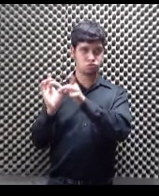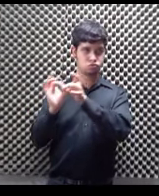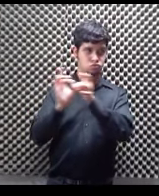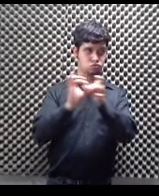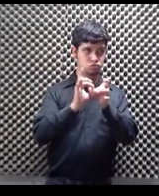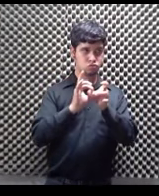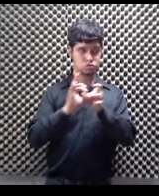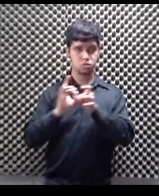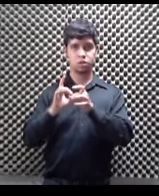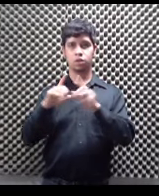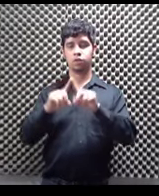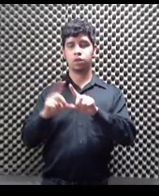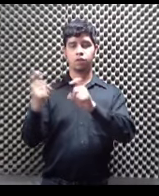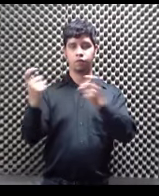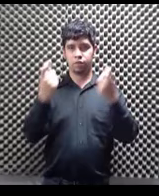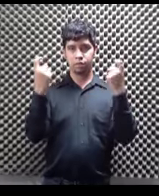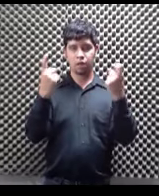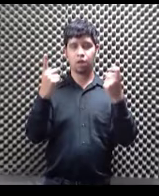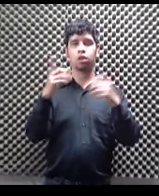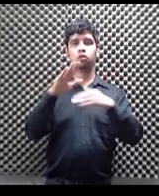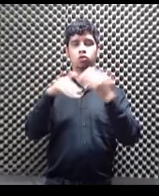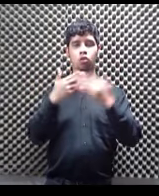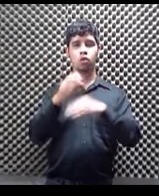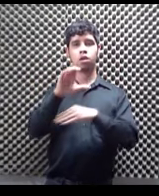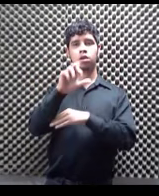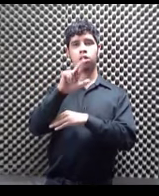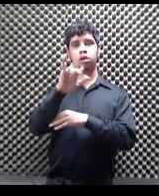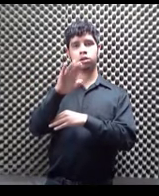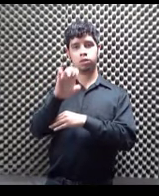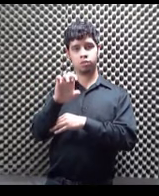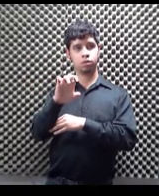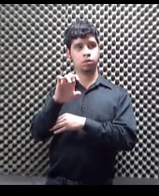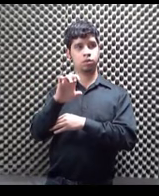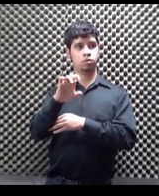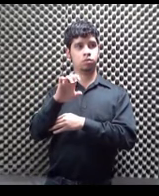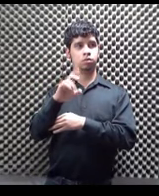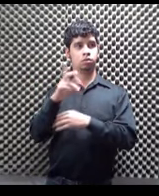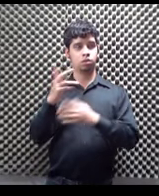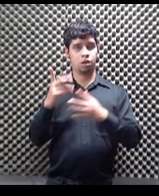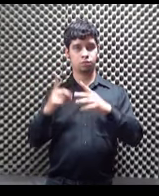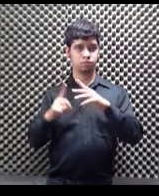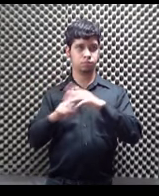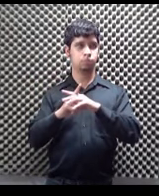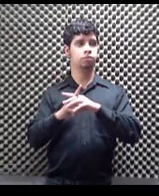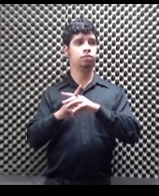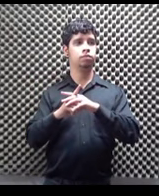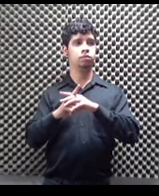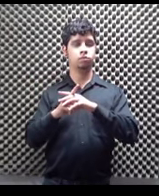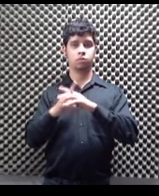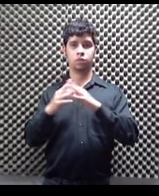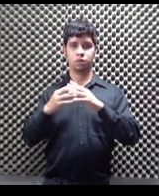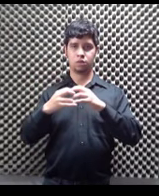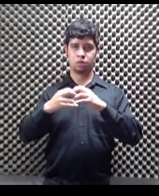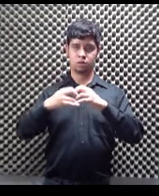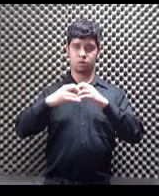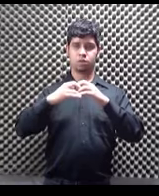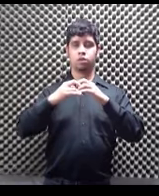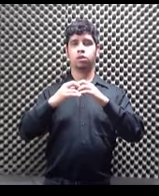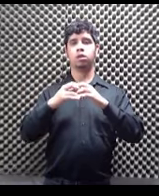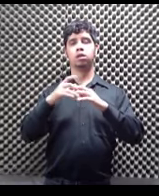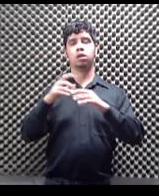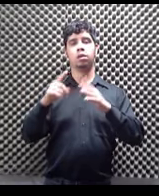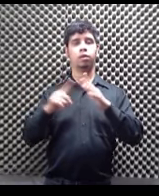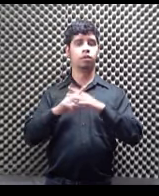de festivales del Caribe, donde, pues mira, está surgiendo, levantándose ese cine ahí de